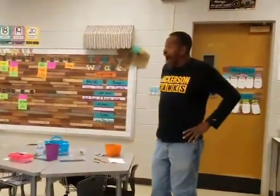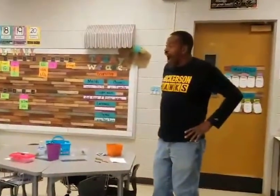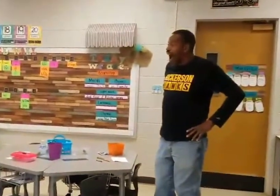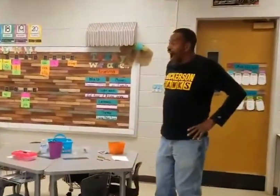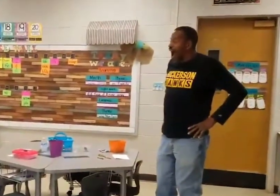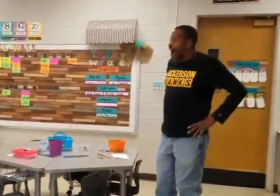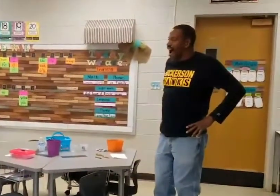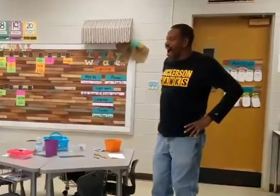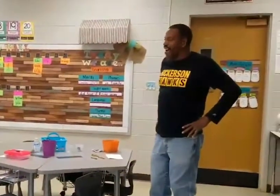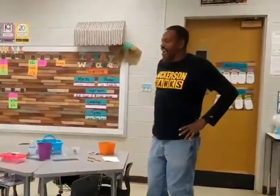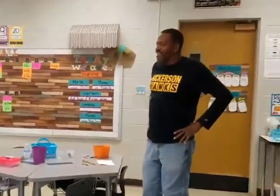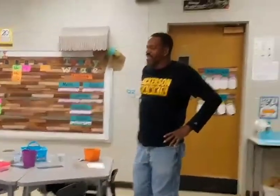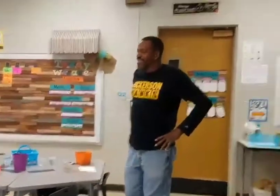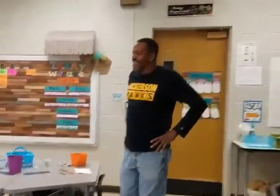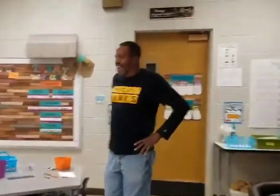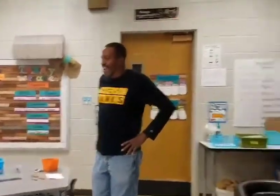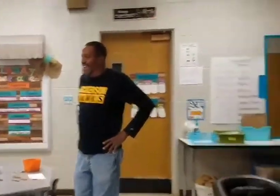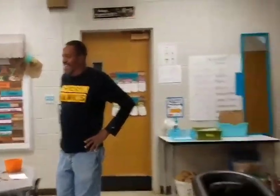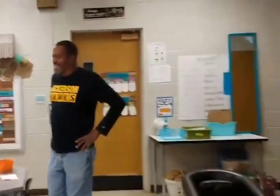In Gebärdensprache.